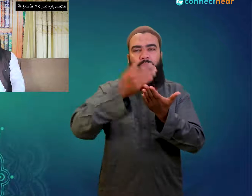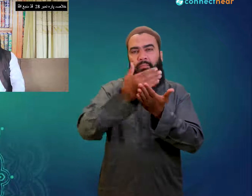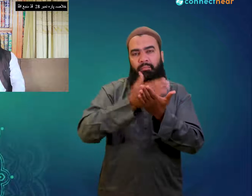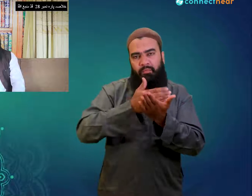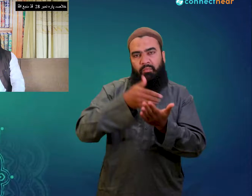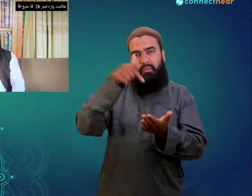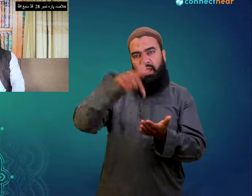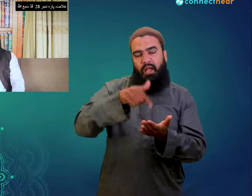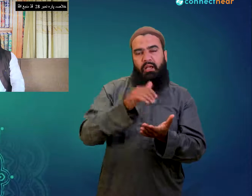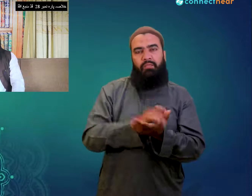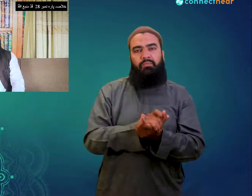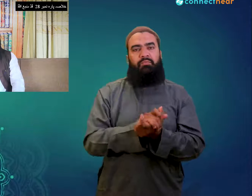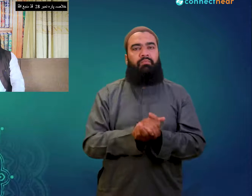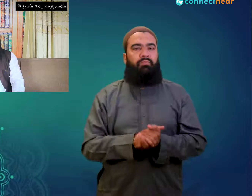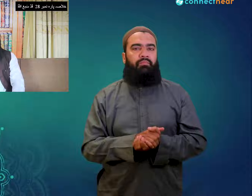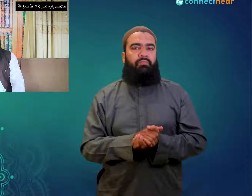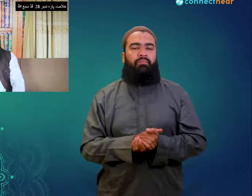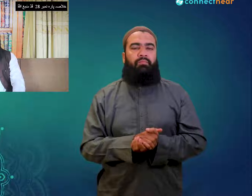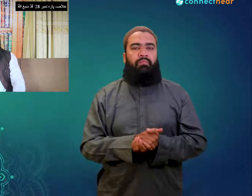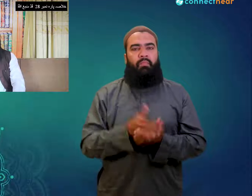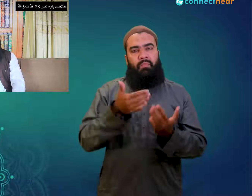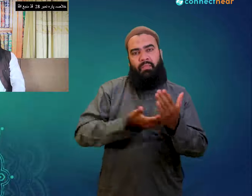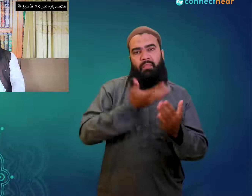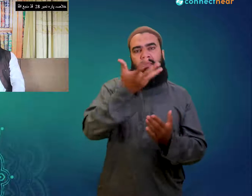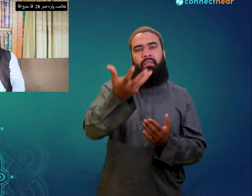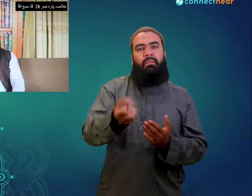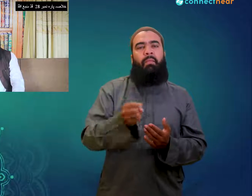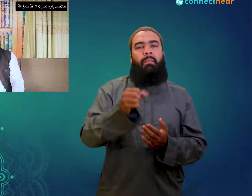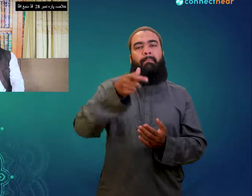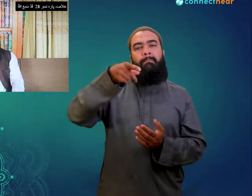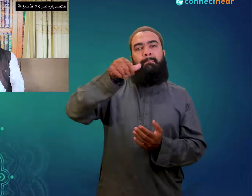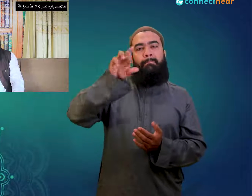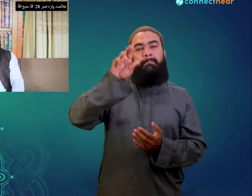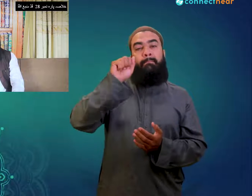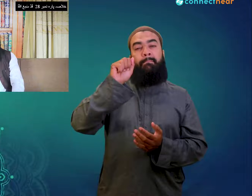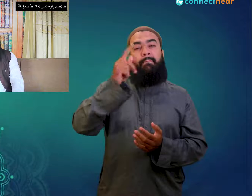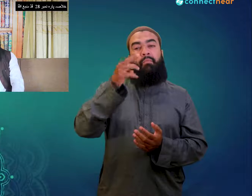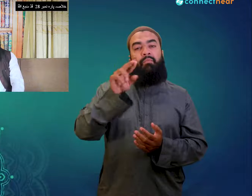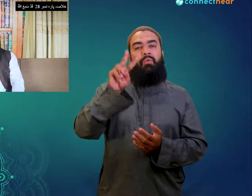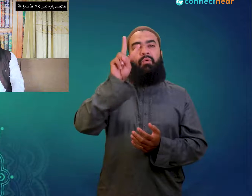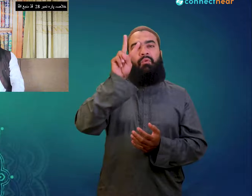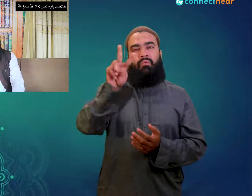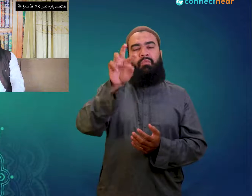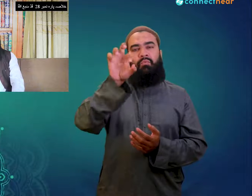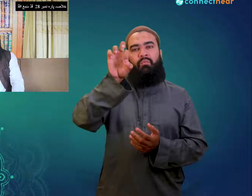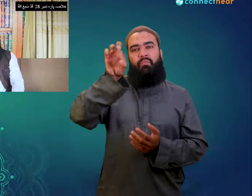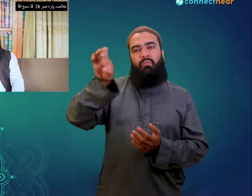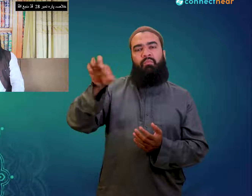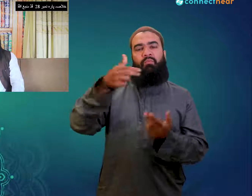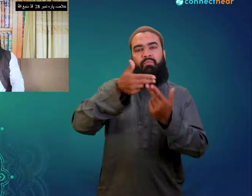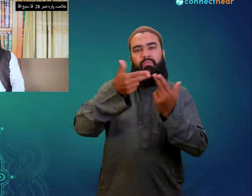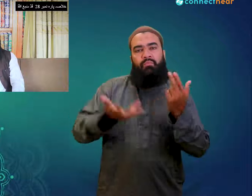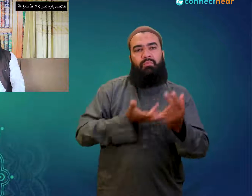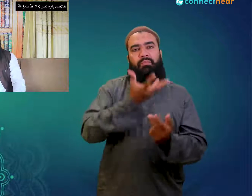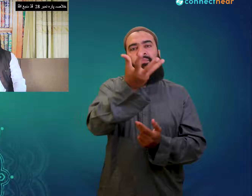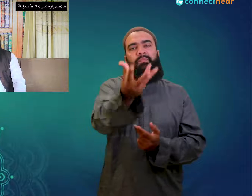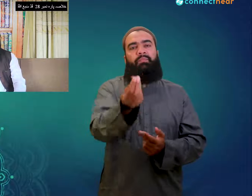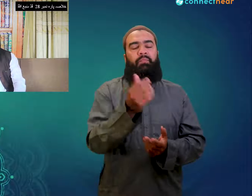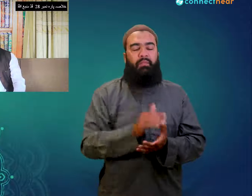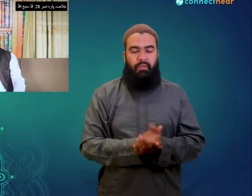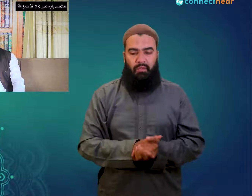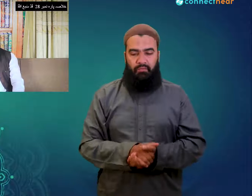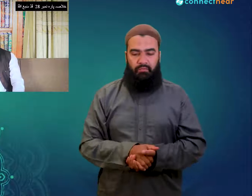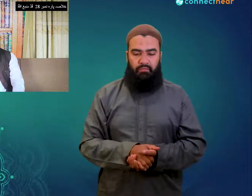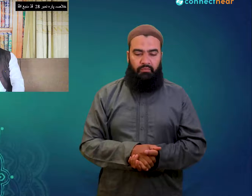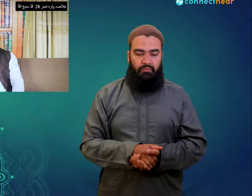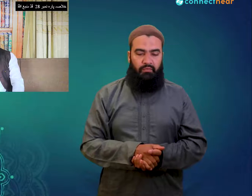کے پاروں کے خلاصے کے اس پروگرام میں آج آپ کے سامنے پارہ نمبر 28 کا خلاصہ پیش